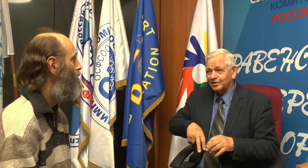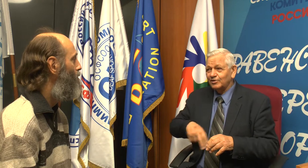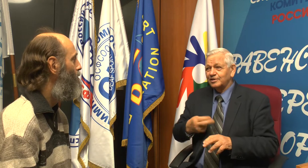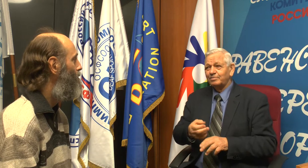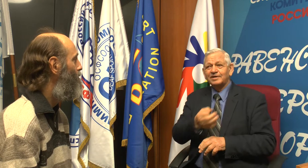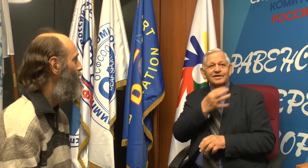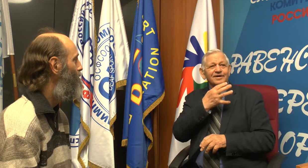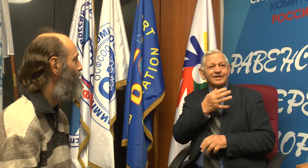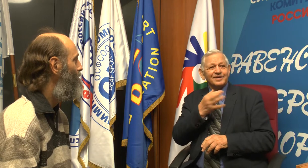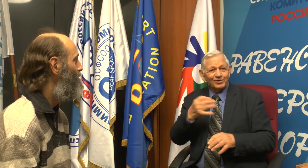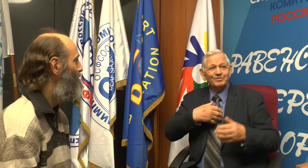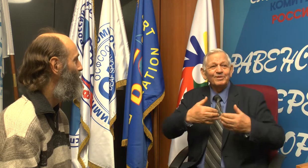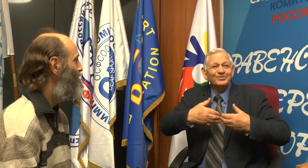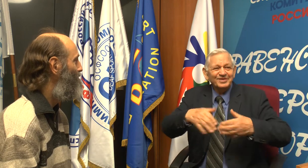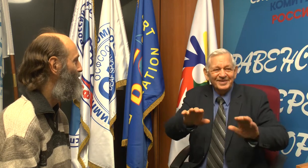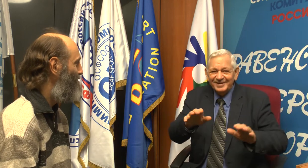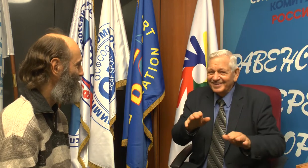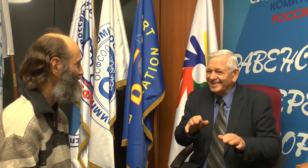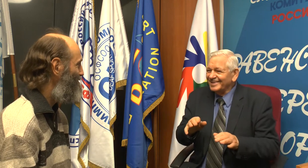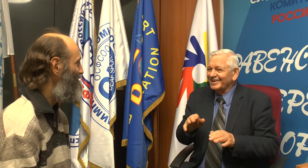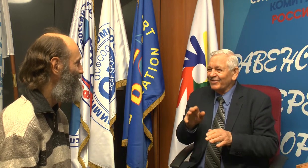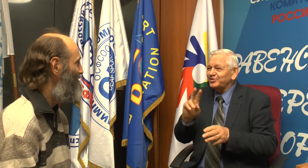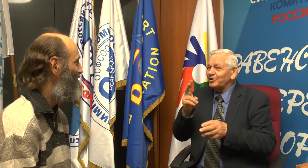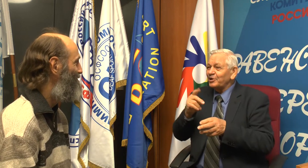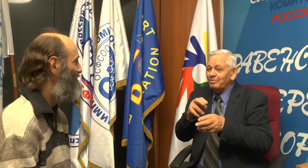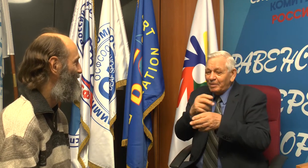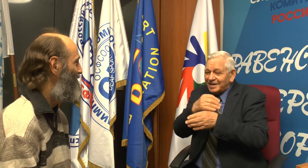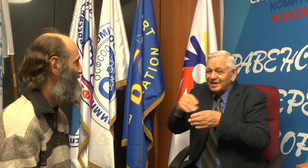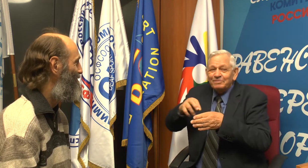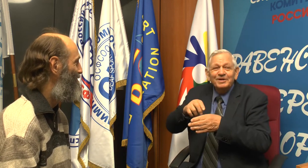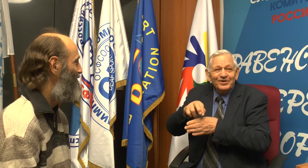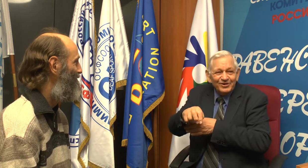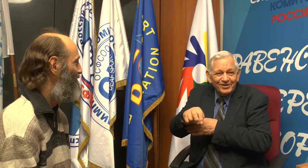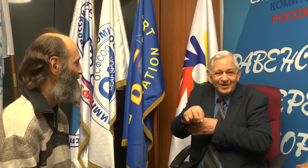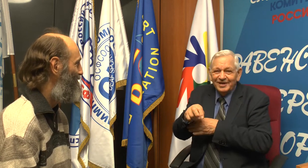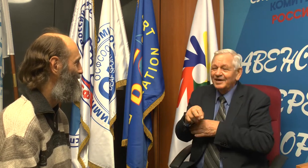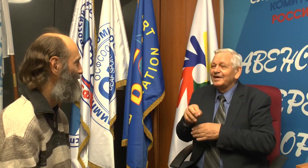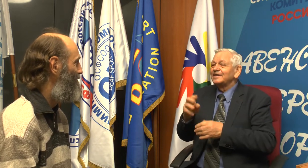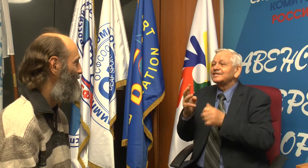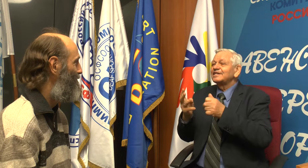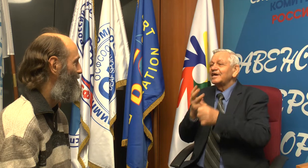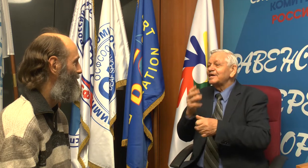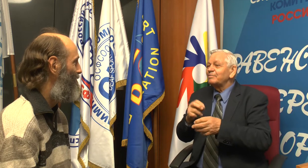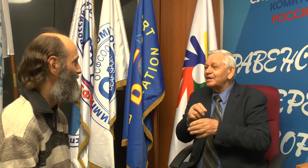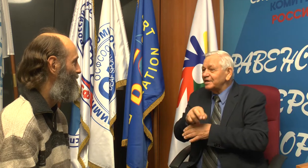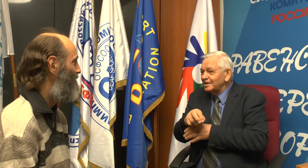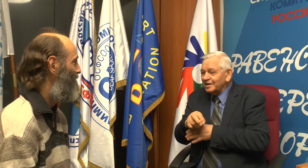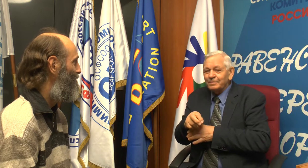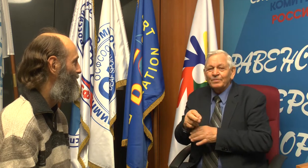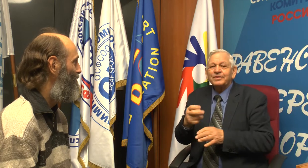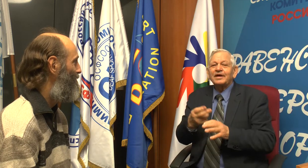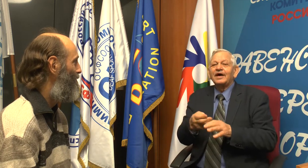Директору это понравилось, и он меня пустил. Второй барьер перешел. Третий барьер –